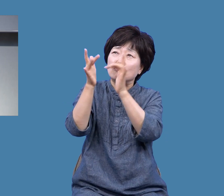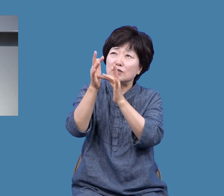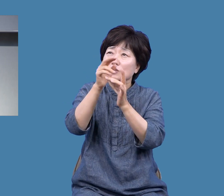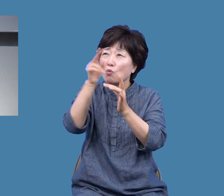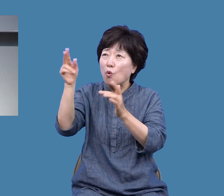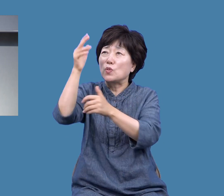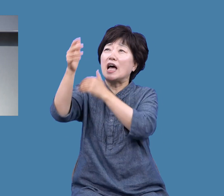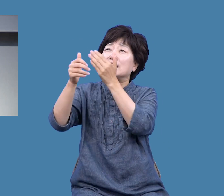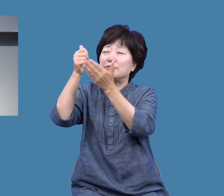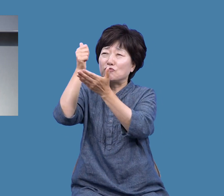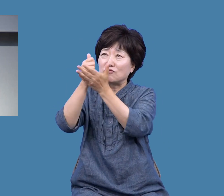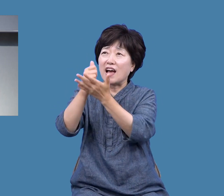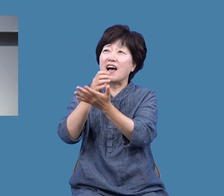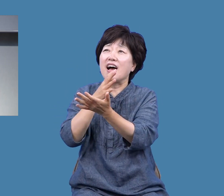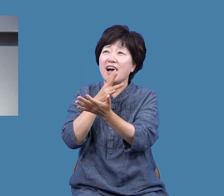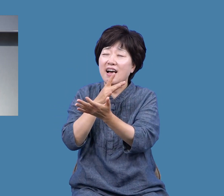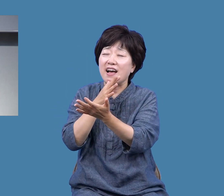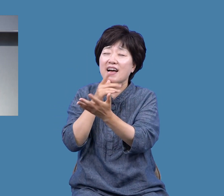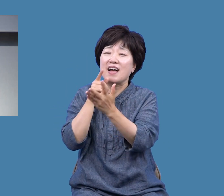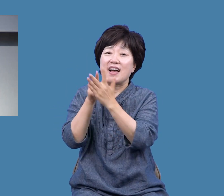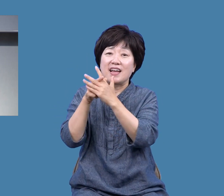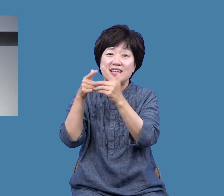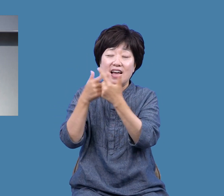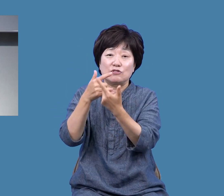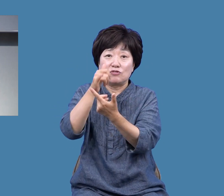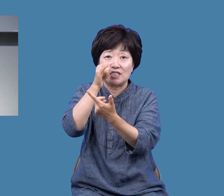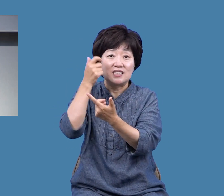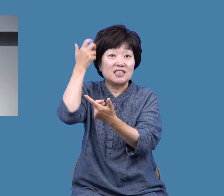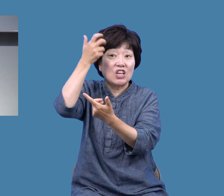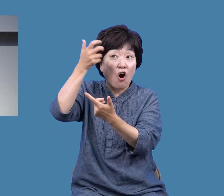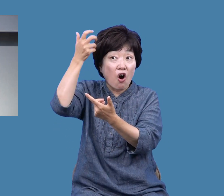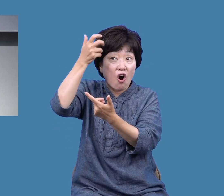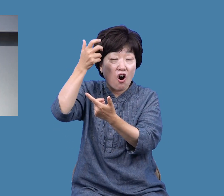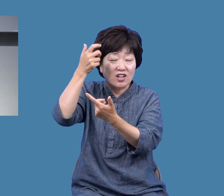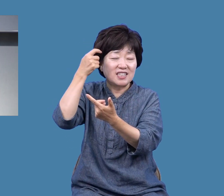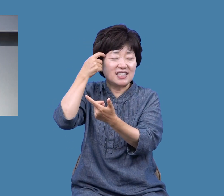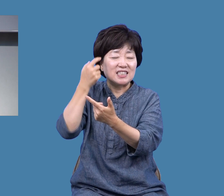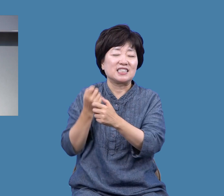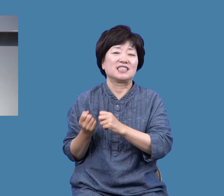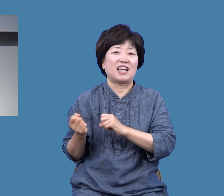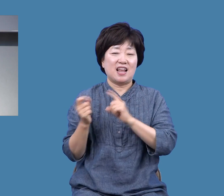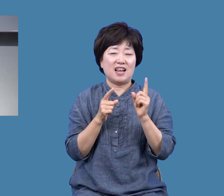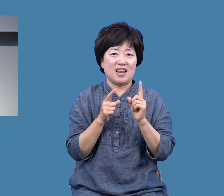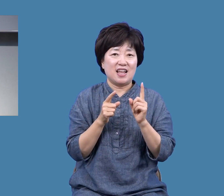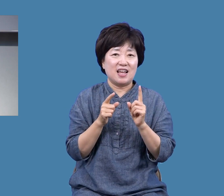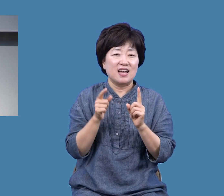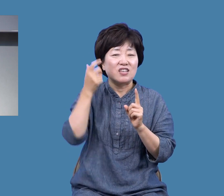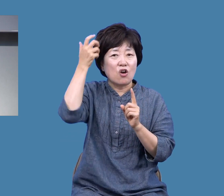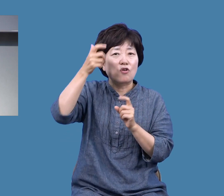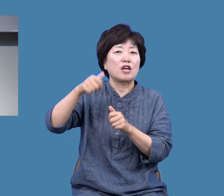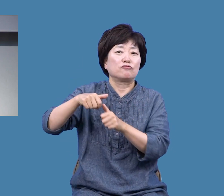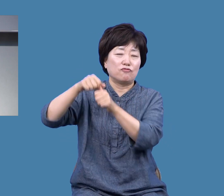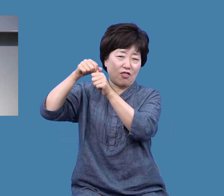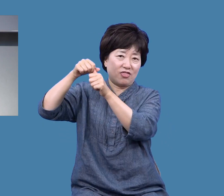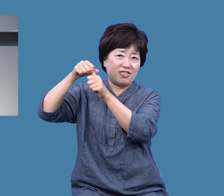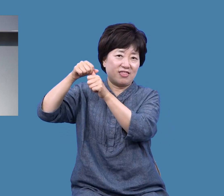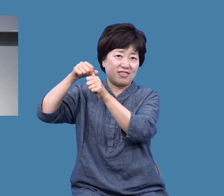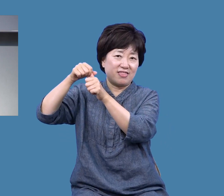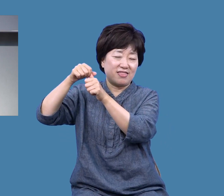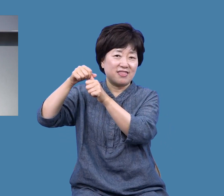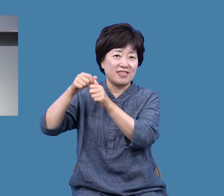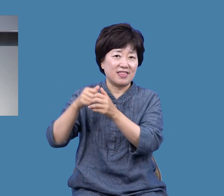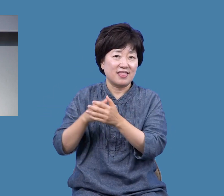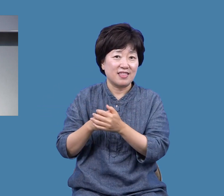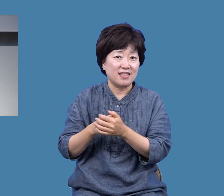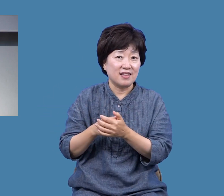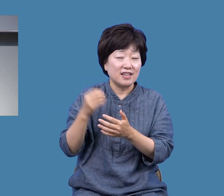하나님이시구나 하는 것을 알 수 있게 되는 영의 기능이 살아나는 것입니다. 이것이 영의 구원이지요. 쉽게